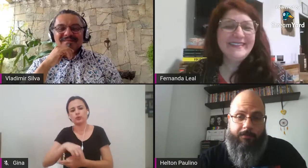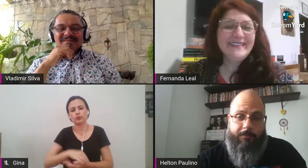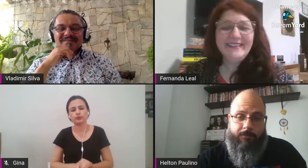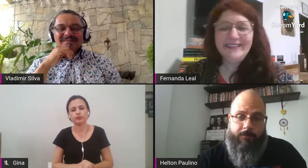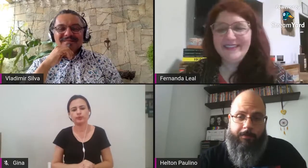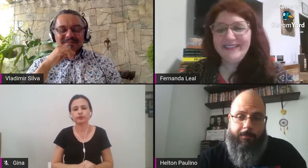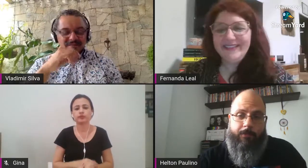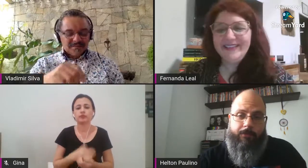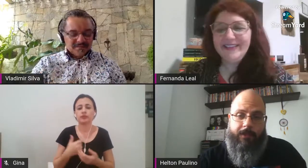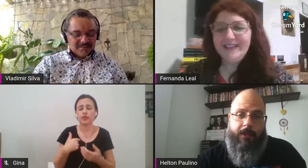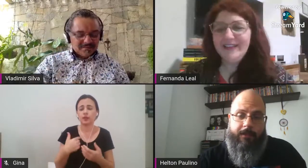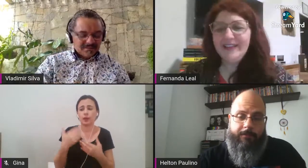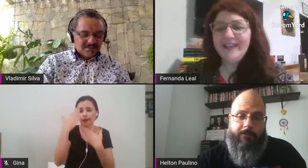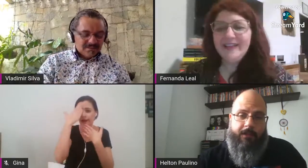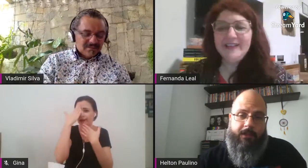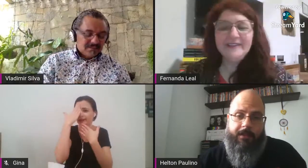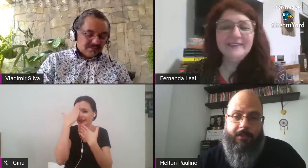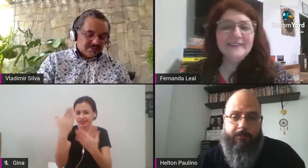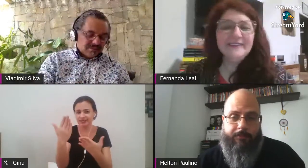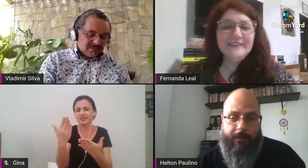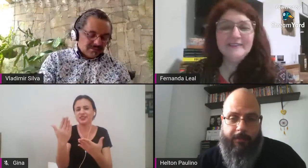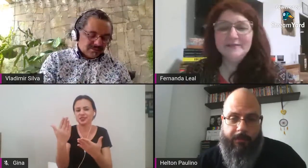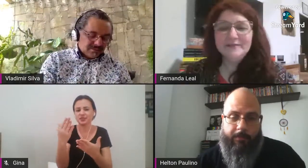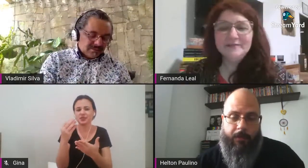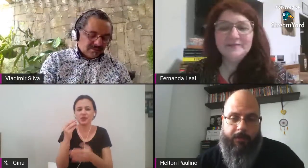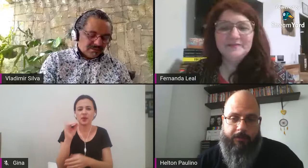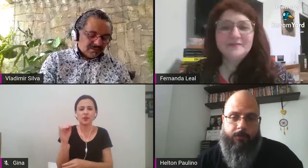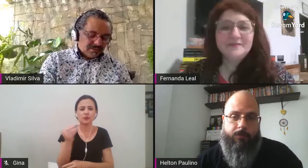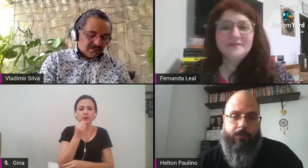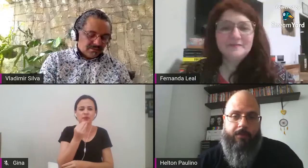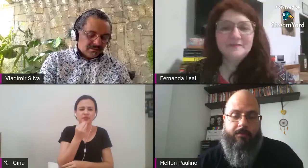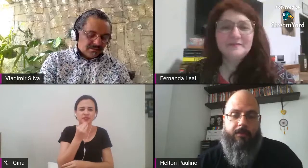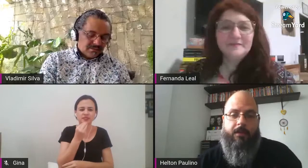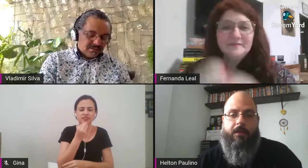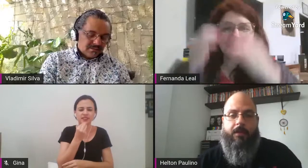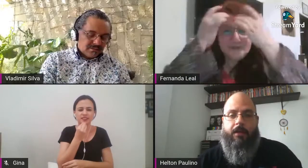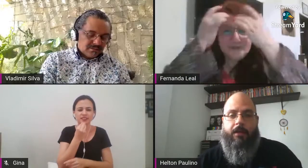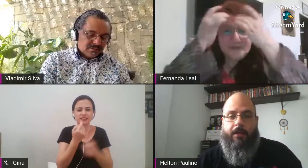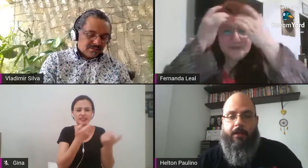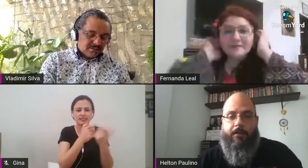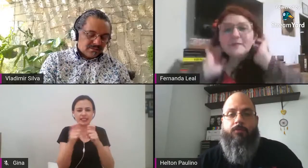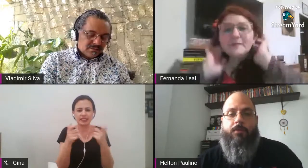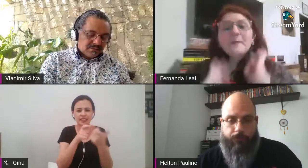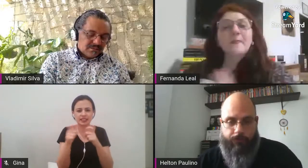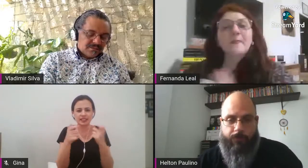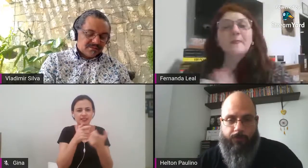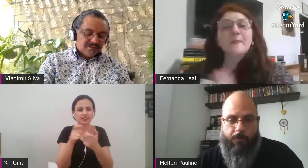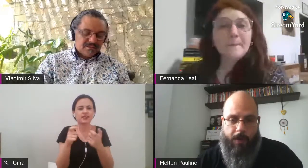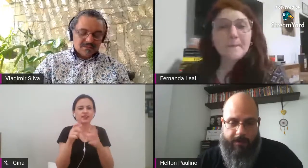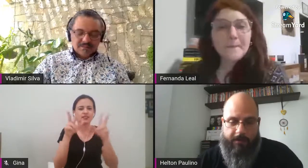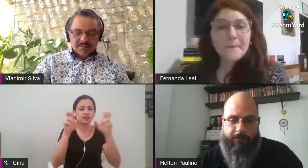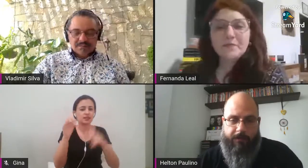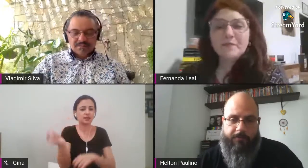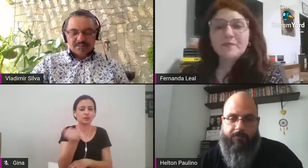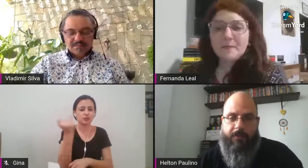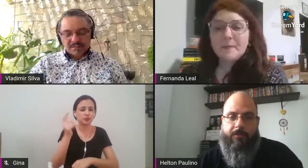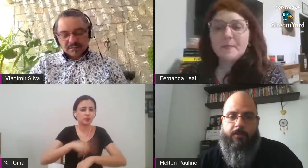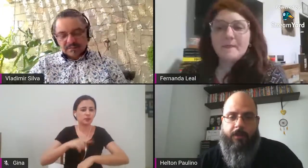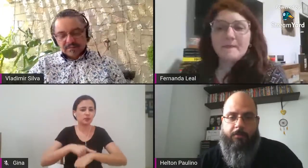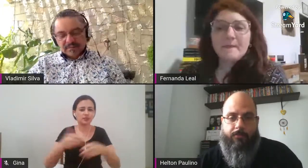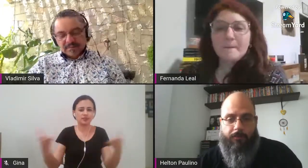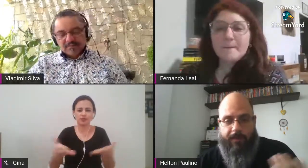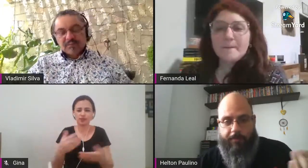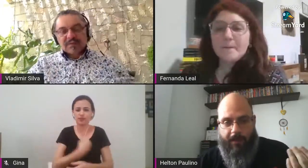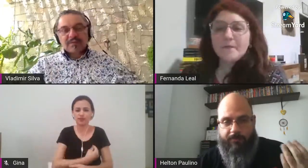Bem, eu que agradeço, professora, pela oportunidade de a gente estar debatendo um tema tão importante quanto esse, numa conjuntura